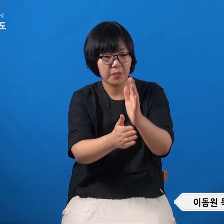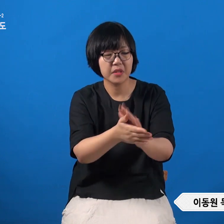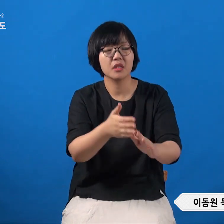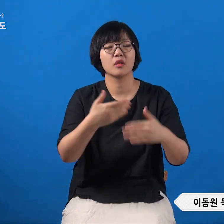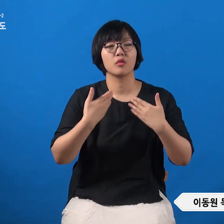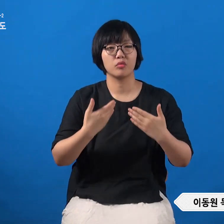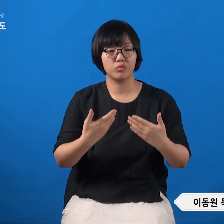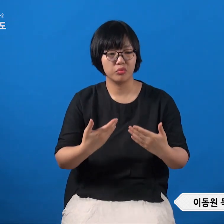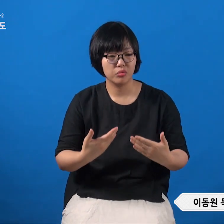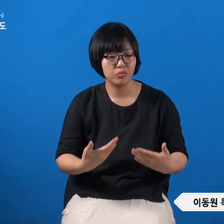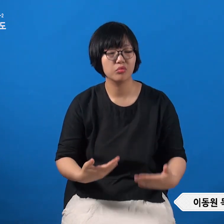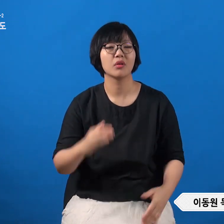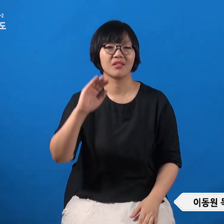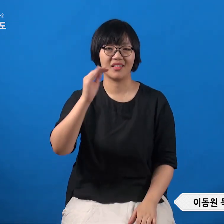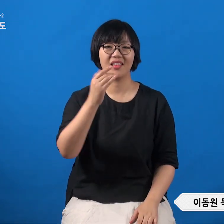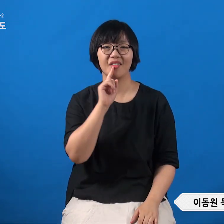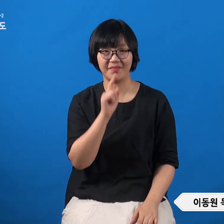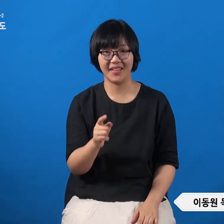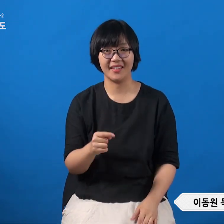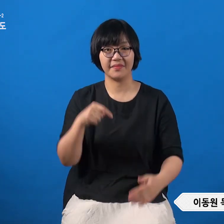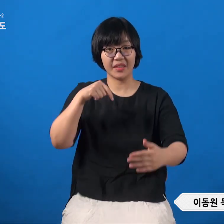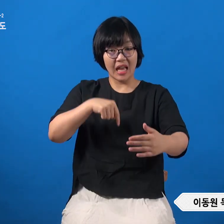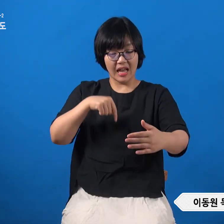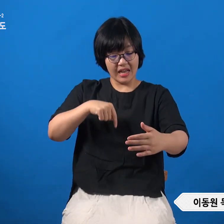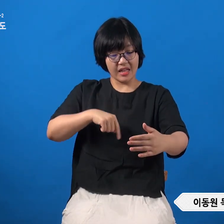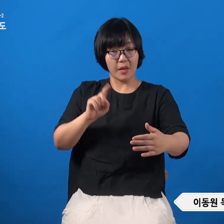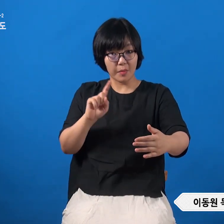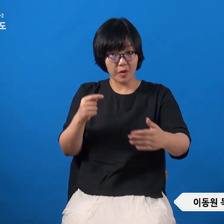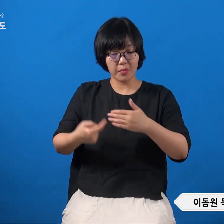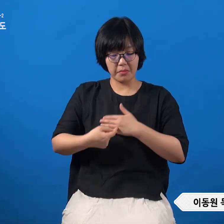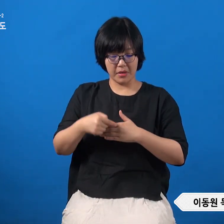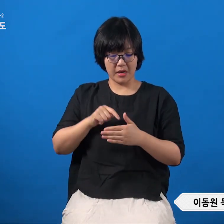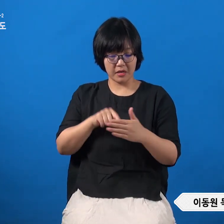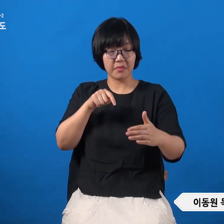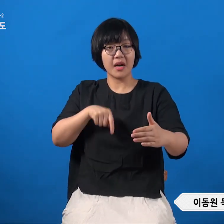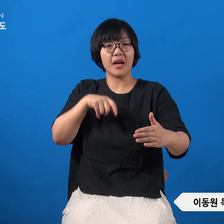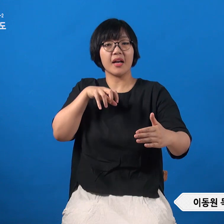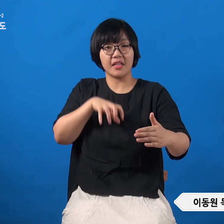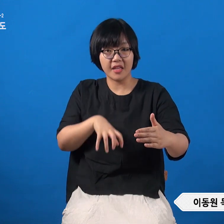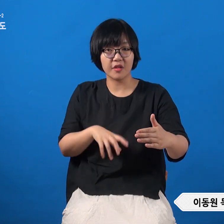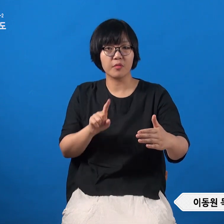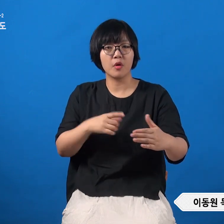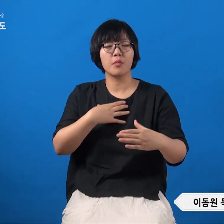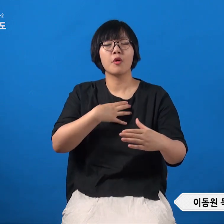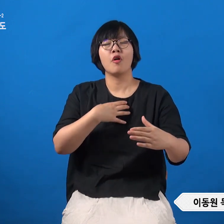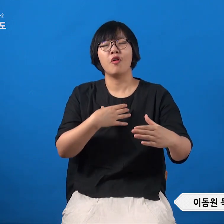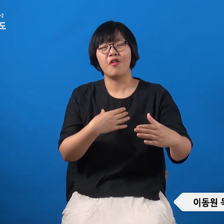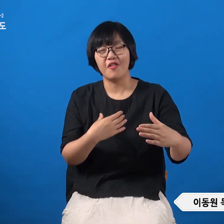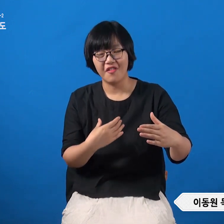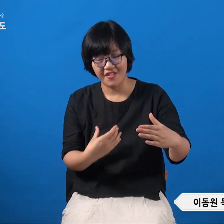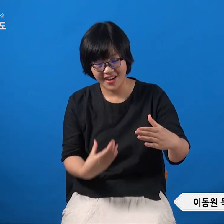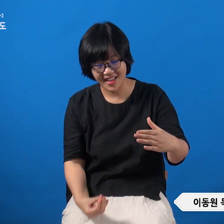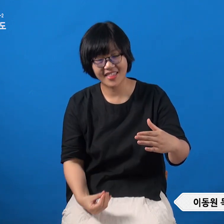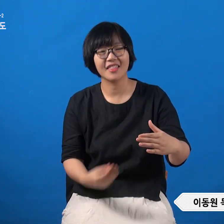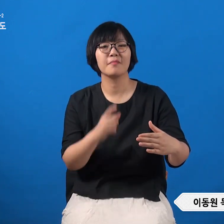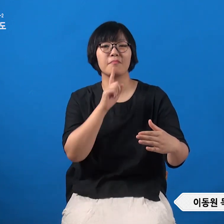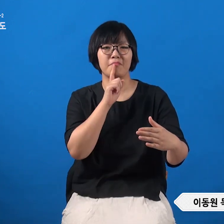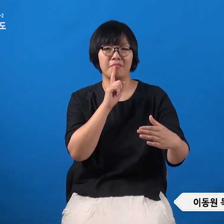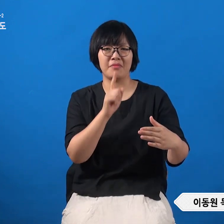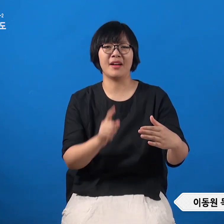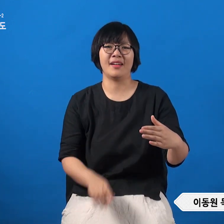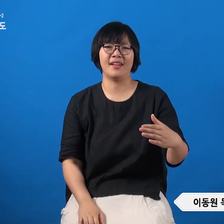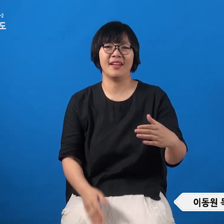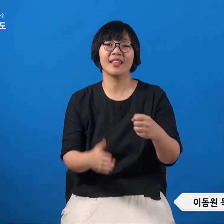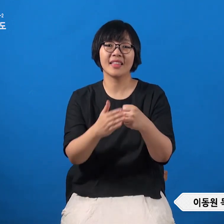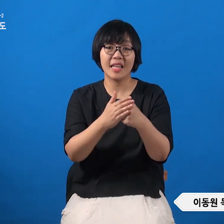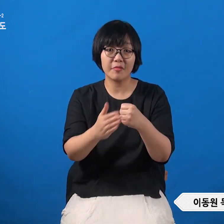환경이 고요해지고 내적으로, 내 마음속에 내적으로 실존적으로는 내가 평안한 삶을 누릴 수 있기